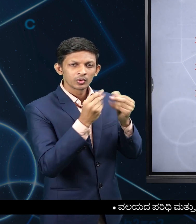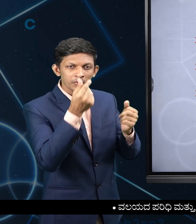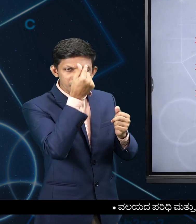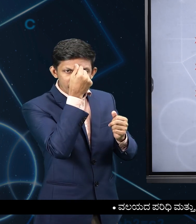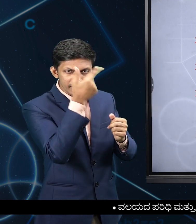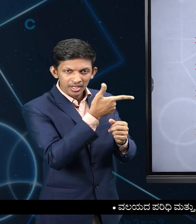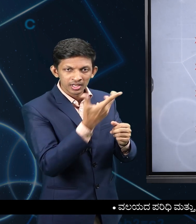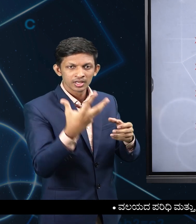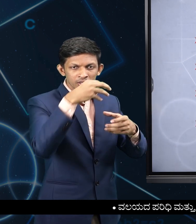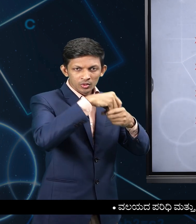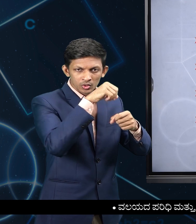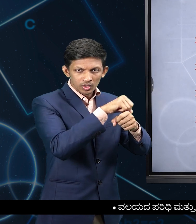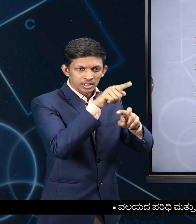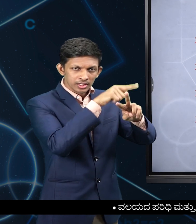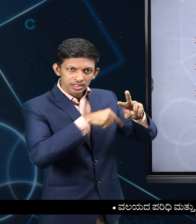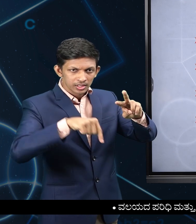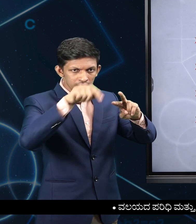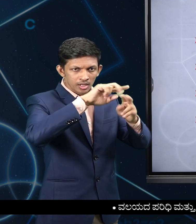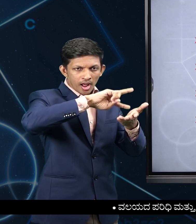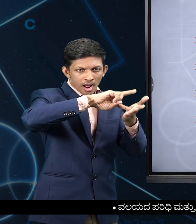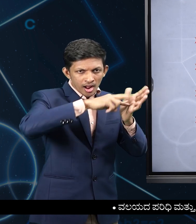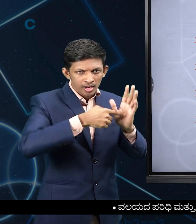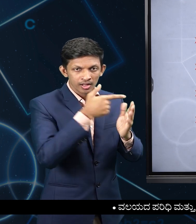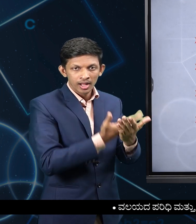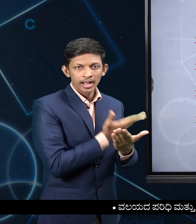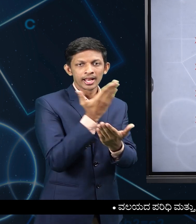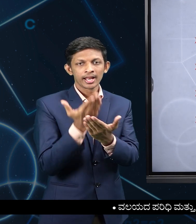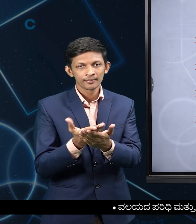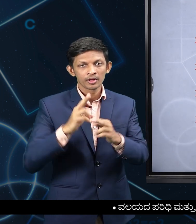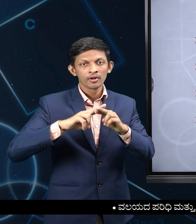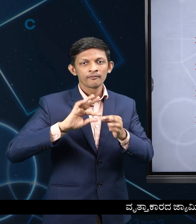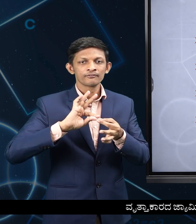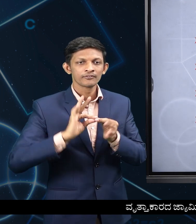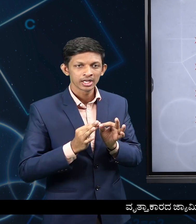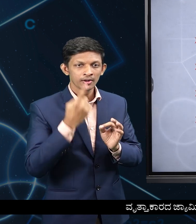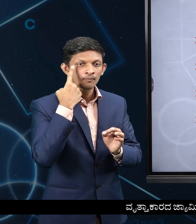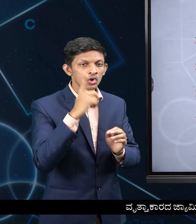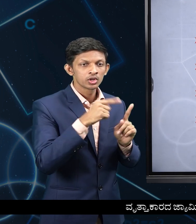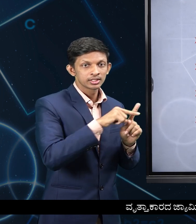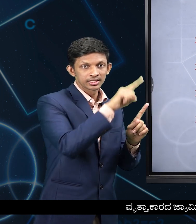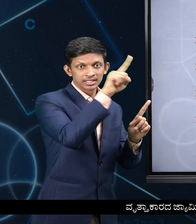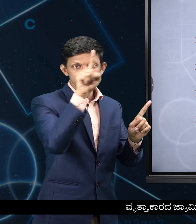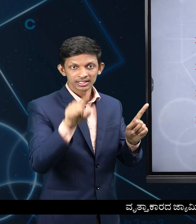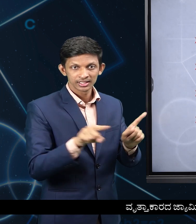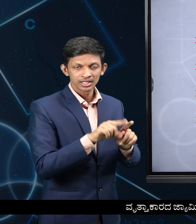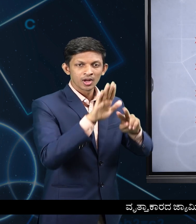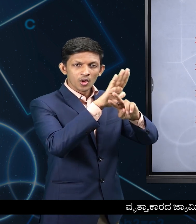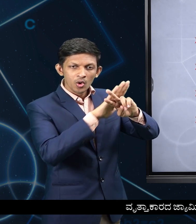ವಲಯದ ಪರಿಧಿ ಮತ್ತು ವೃತ್ತದ ಪ್ರದೇಶಕ್ಕೆ ಸೂತ್ರಗಳನ್ನು ಅನ್ವಯಿಸುವ ಮೂಲಕ ವೃತ್ತಾಕಾರದ ಜ್ಯಾಮಿತಿಯನ್ನು ಒಳಗೊಂಡಿರುವ